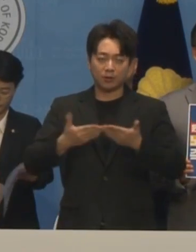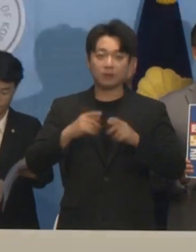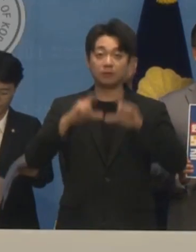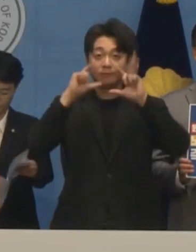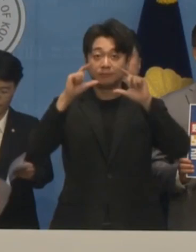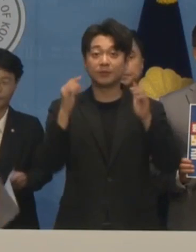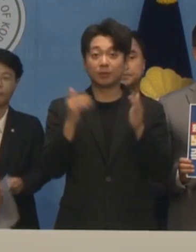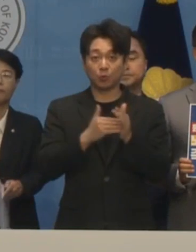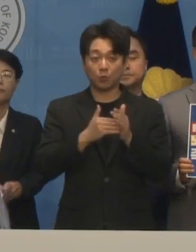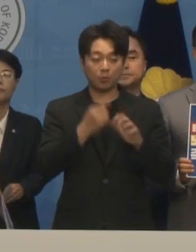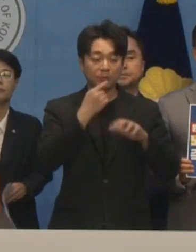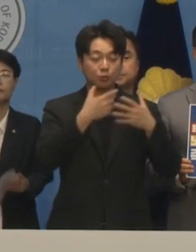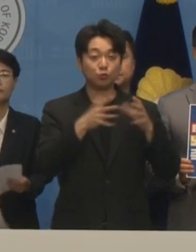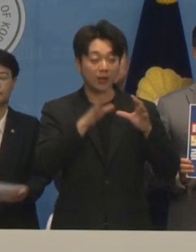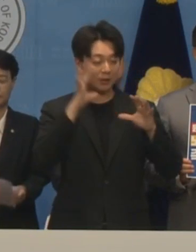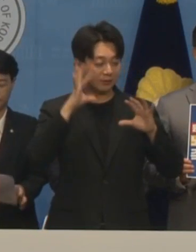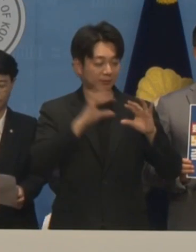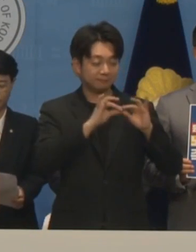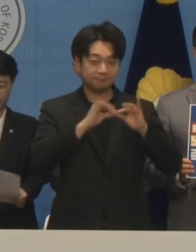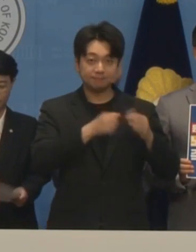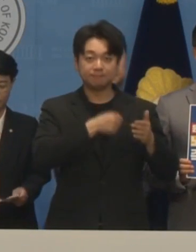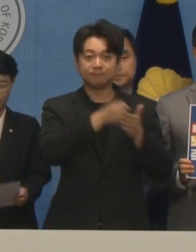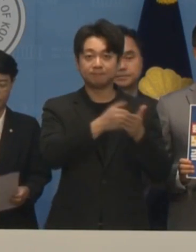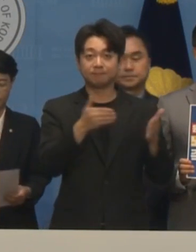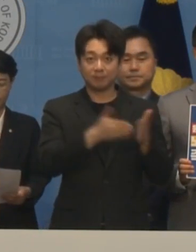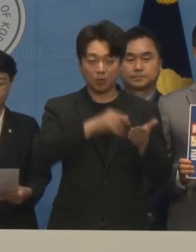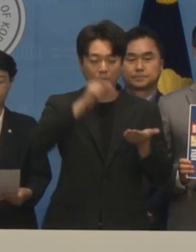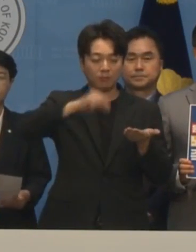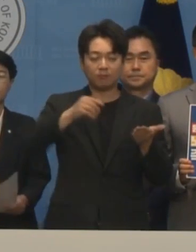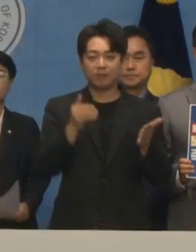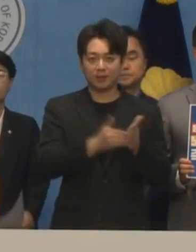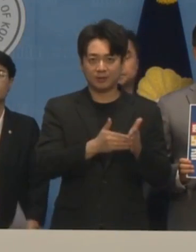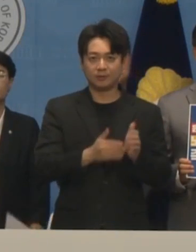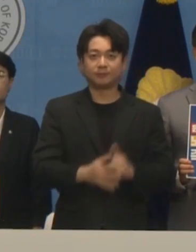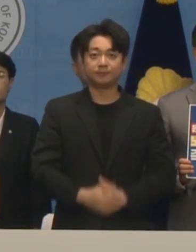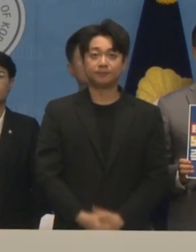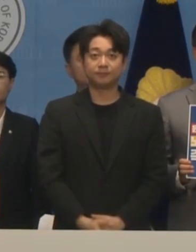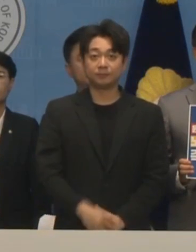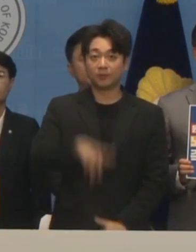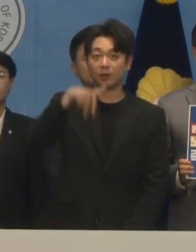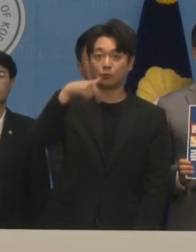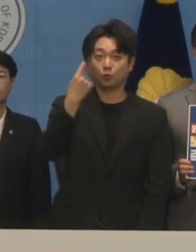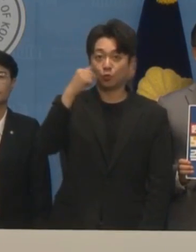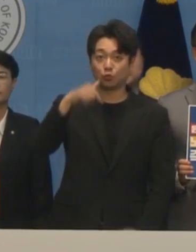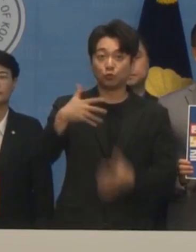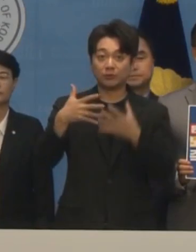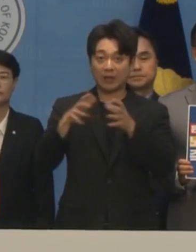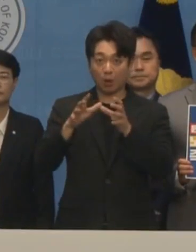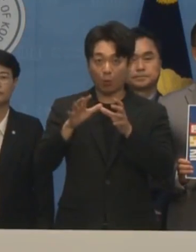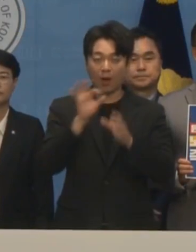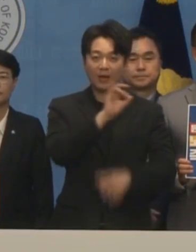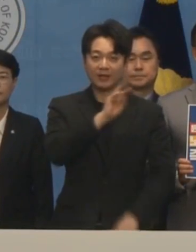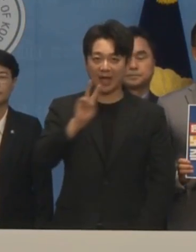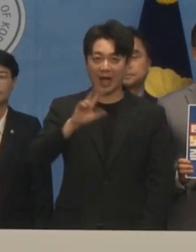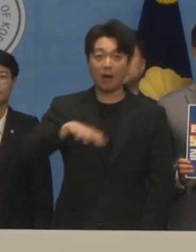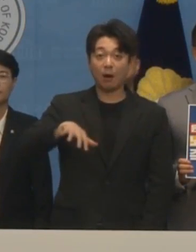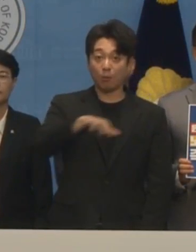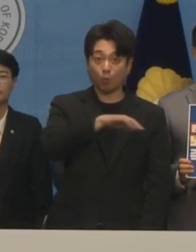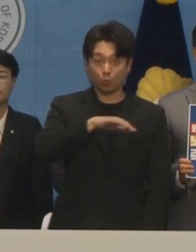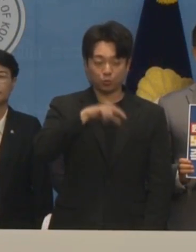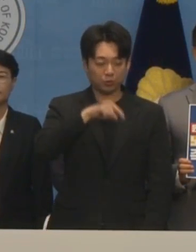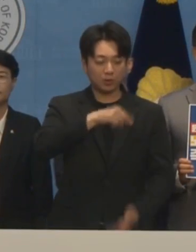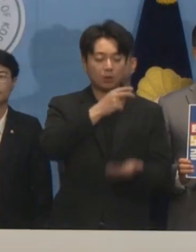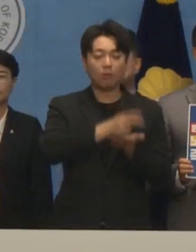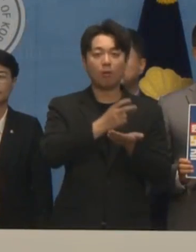같이 더불어민주당은 당론으로 이 법안을 채택하고 통과시켰습니다. 조국혁신당과 나머지 야 6당도 이 법안에